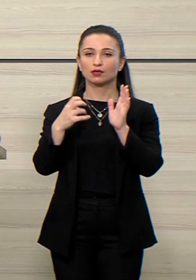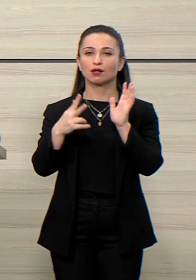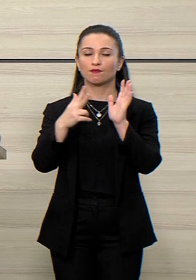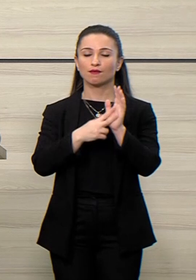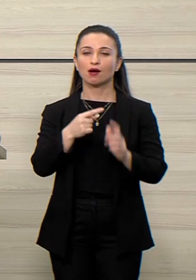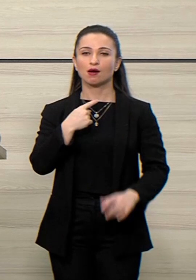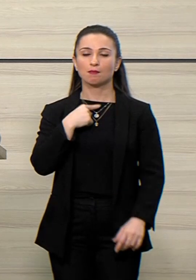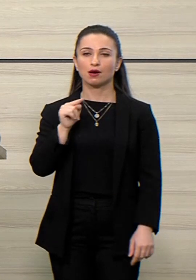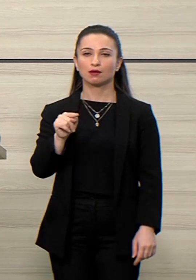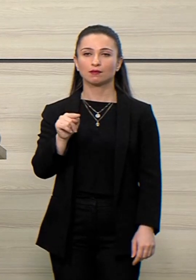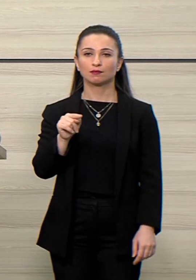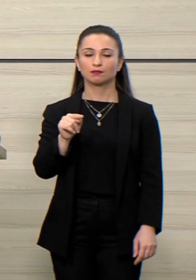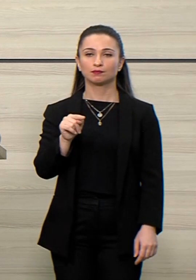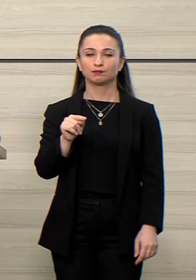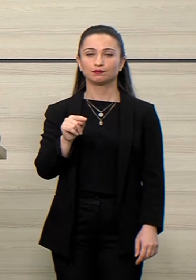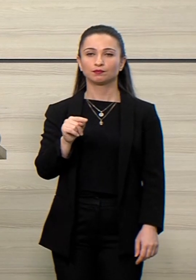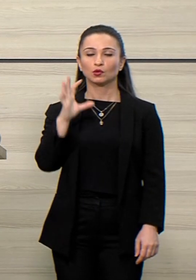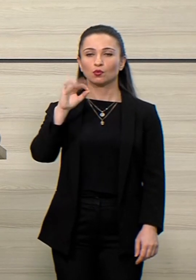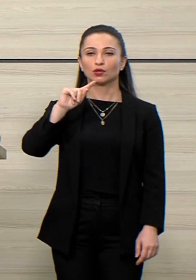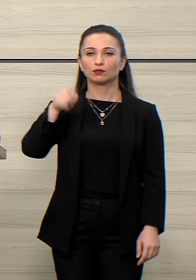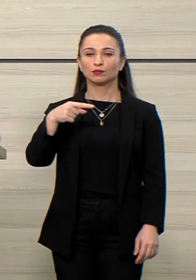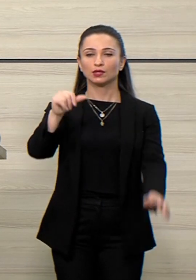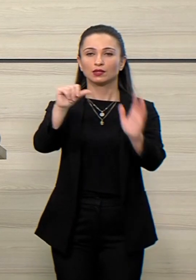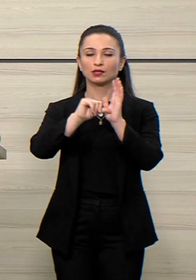2908 ხმა პროცენტულად